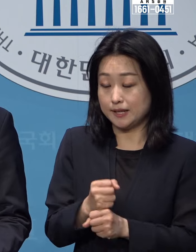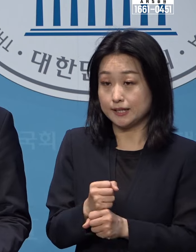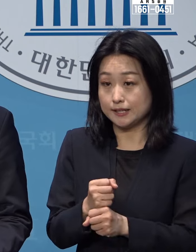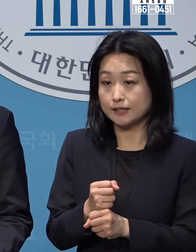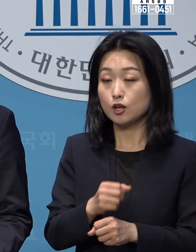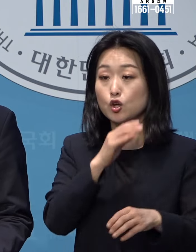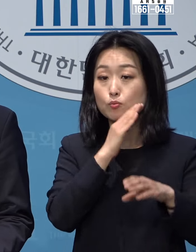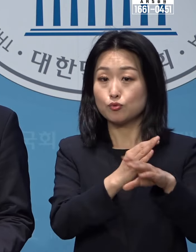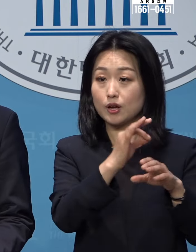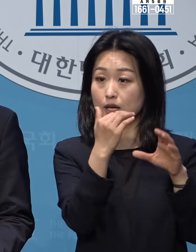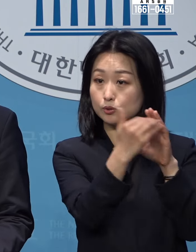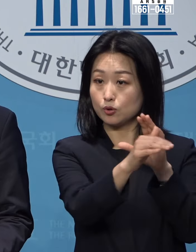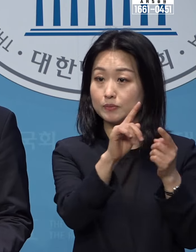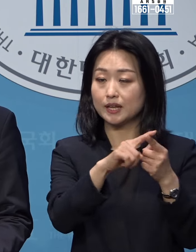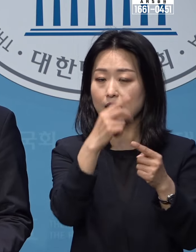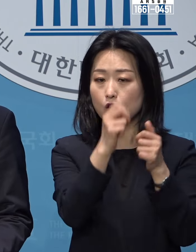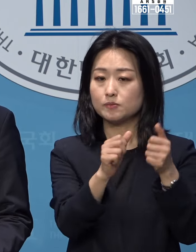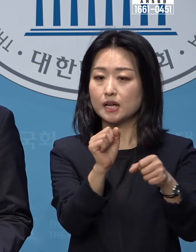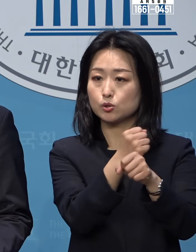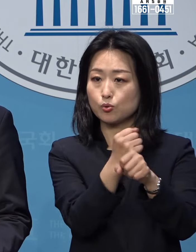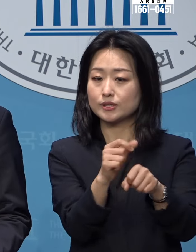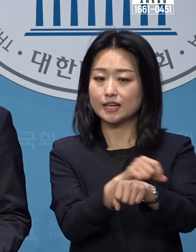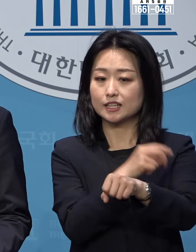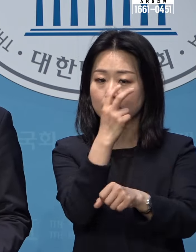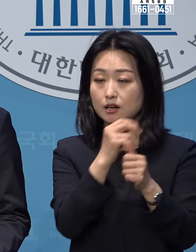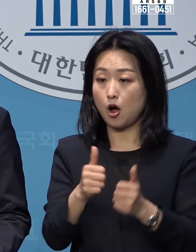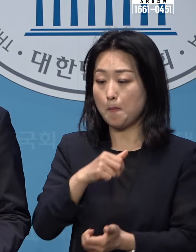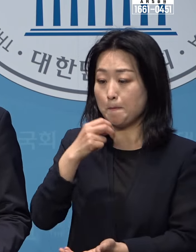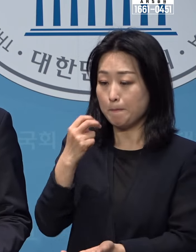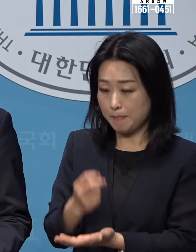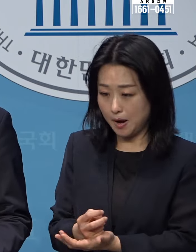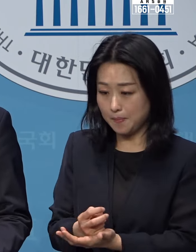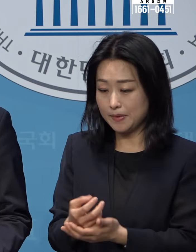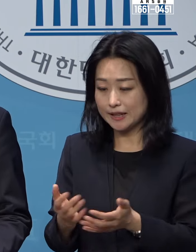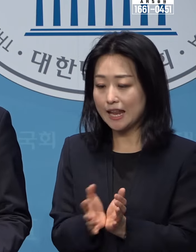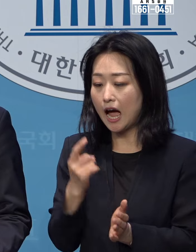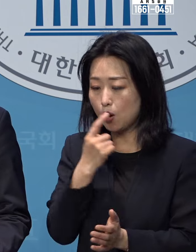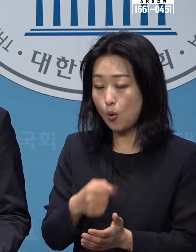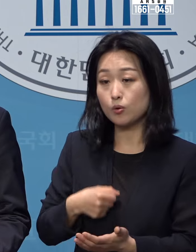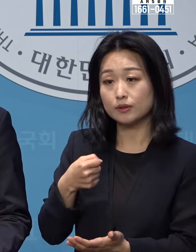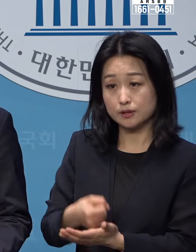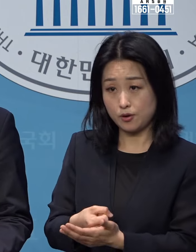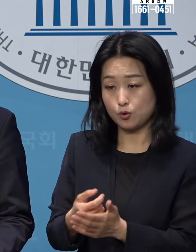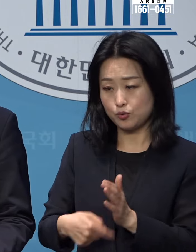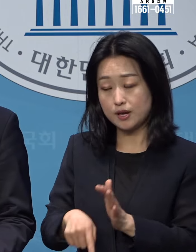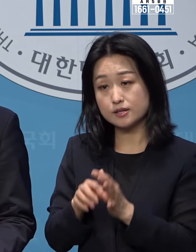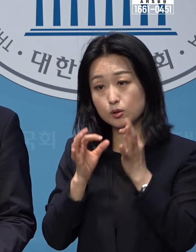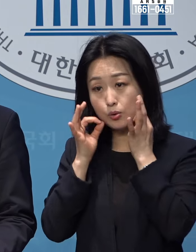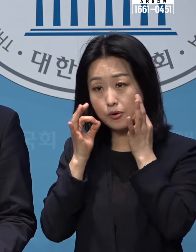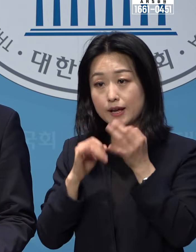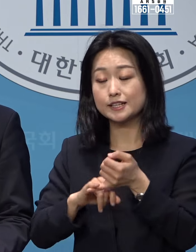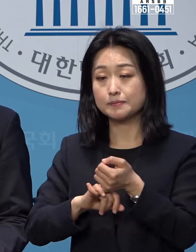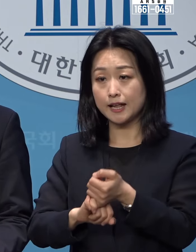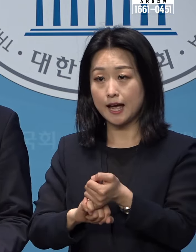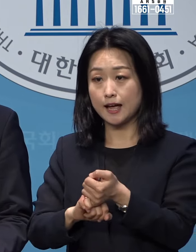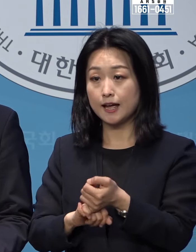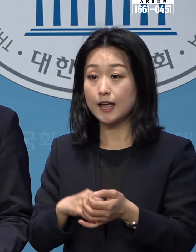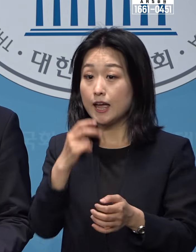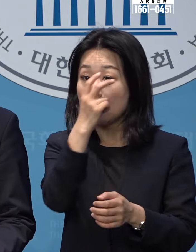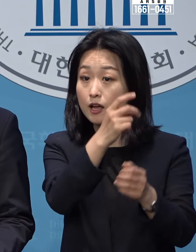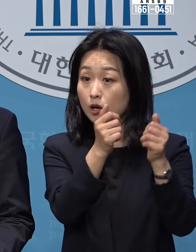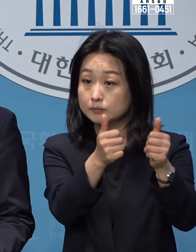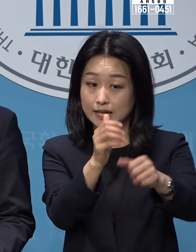대북송금 관련 검찰 조작 특검법이 당론으로 채택될 수 있도록 노력하겠습니다.